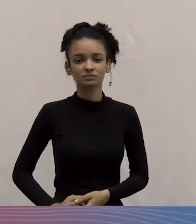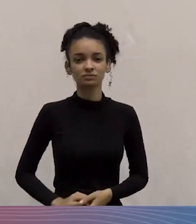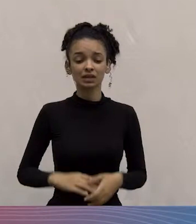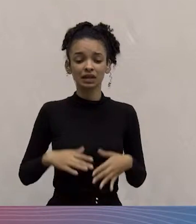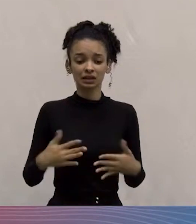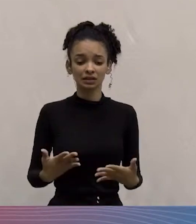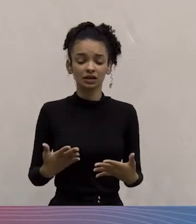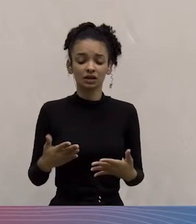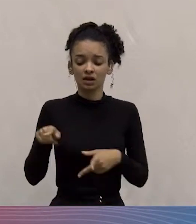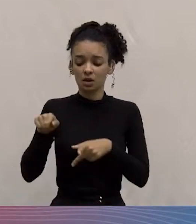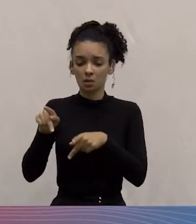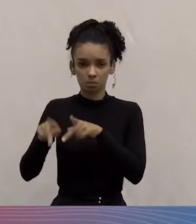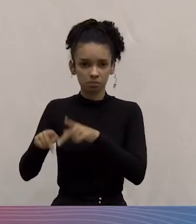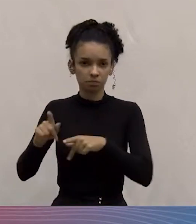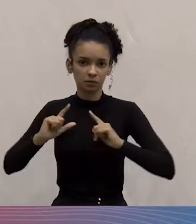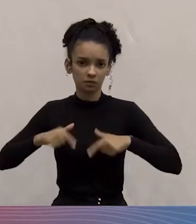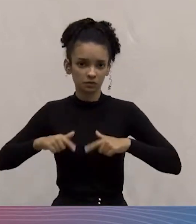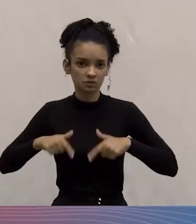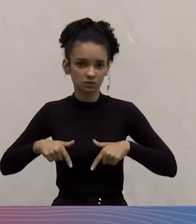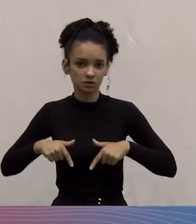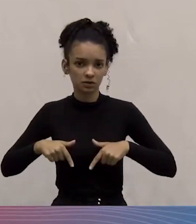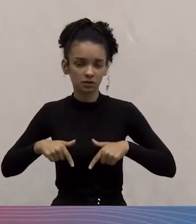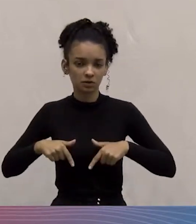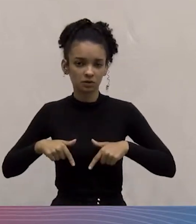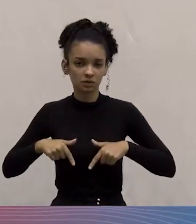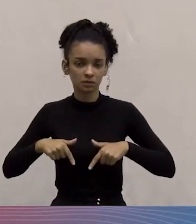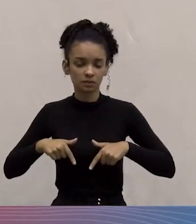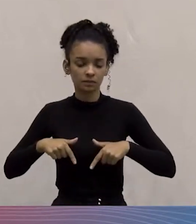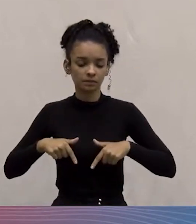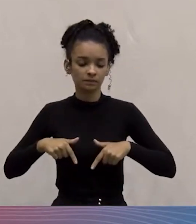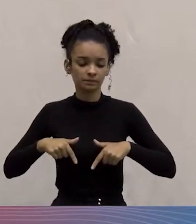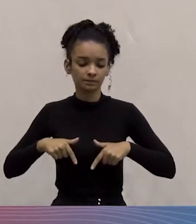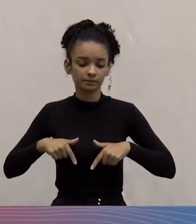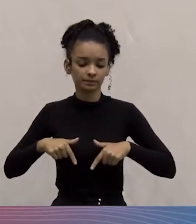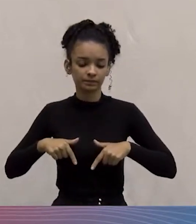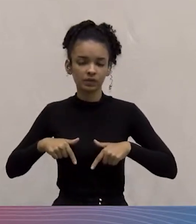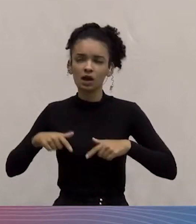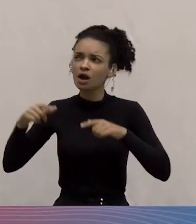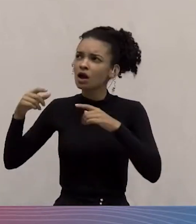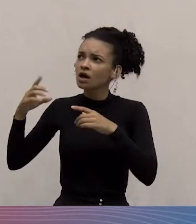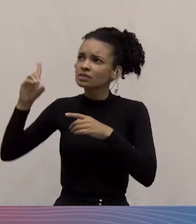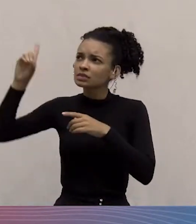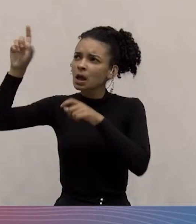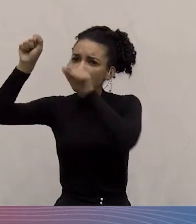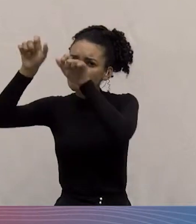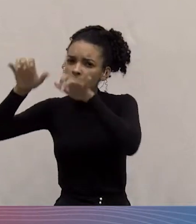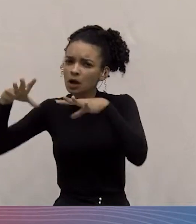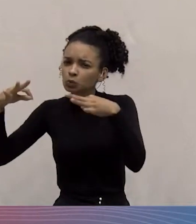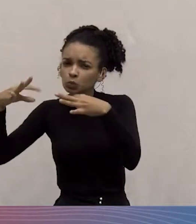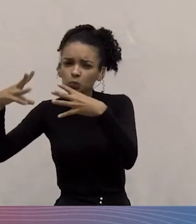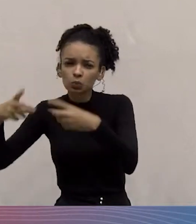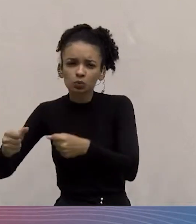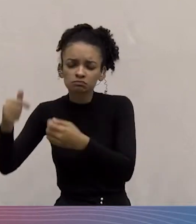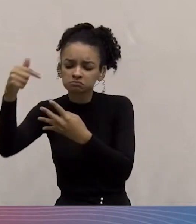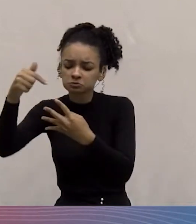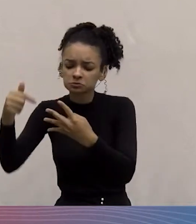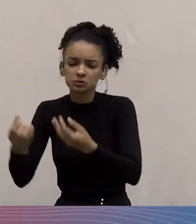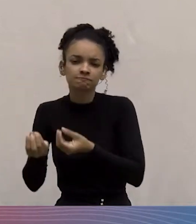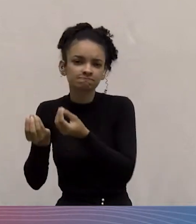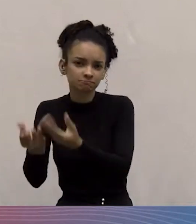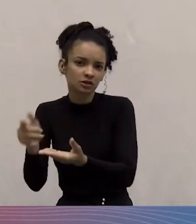E a Israel pertence todas as bênçãos de Deus dadas aos